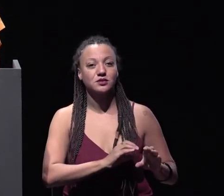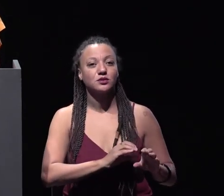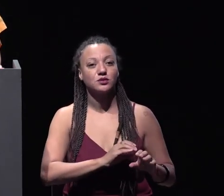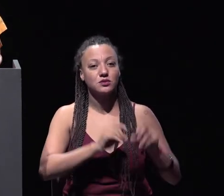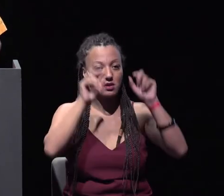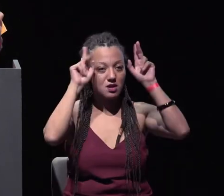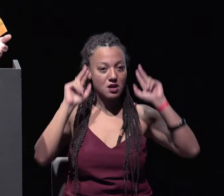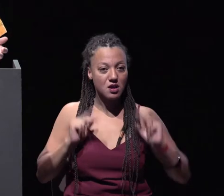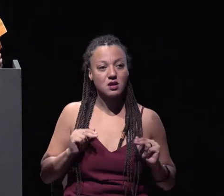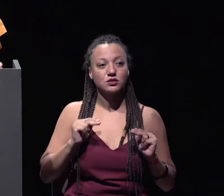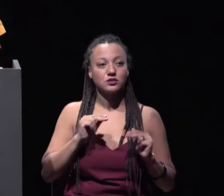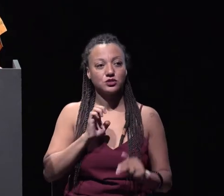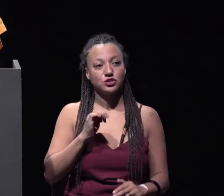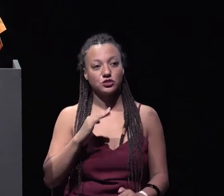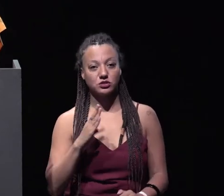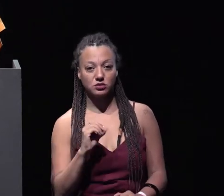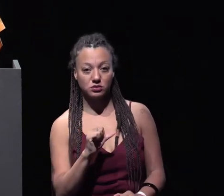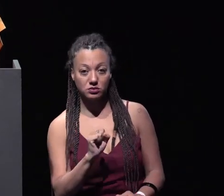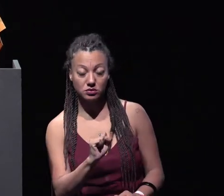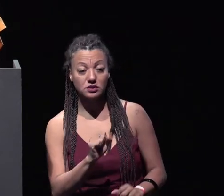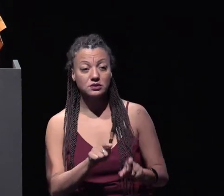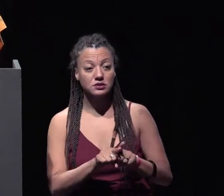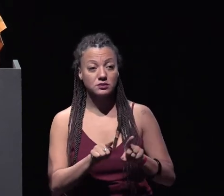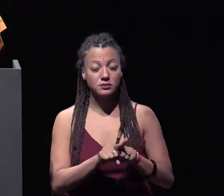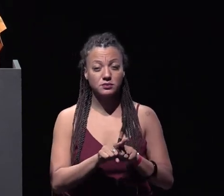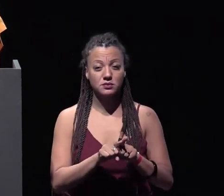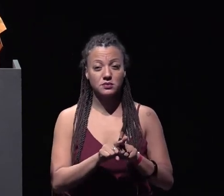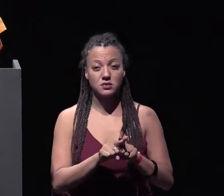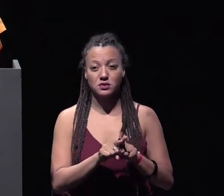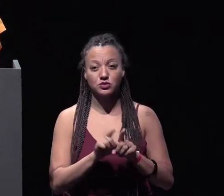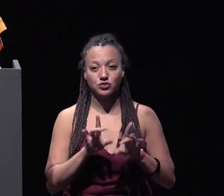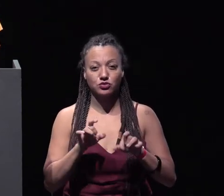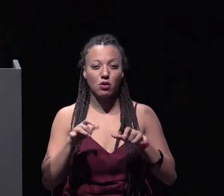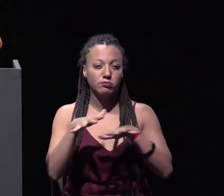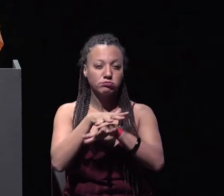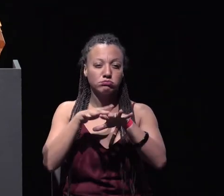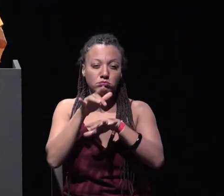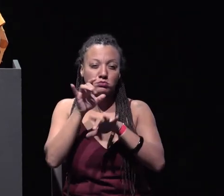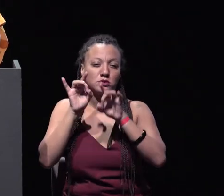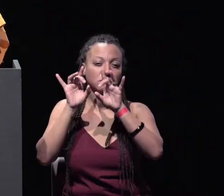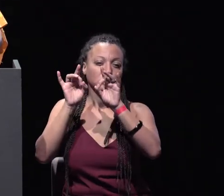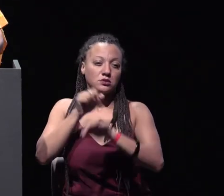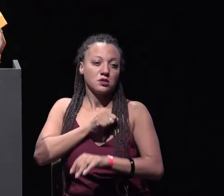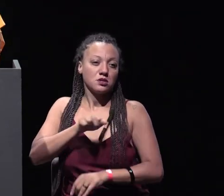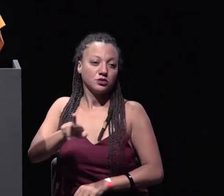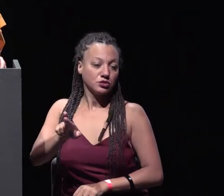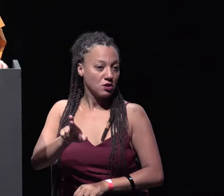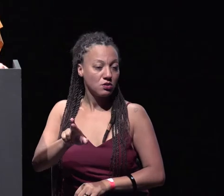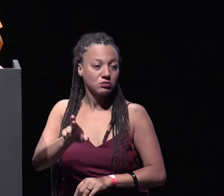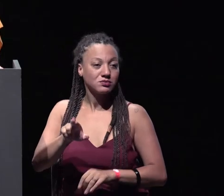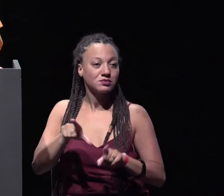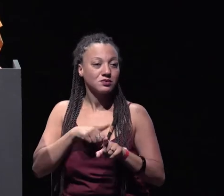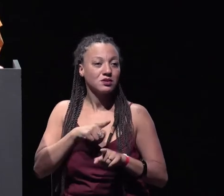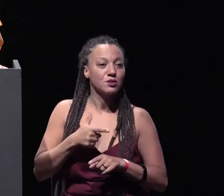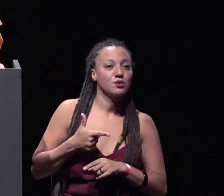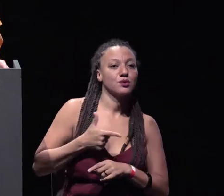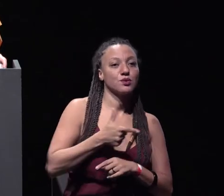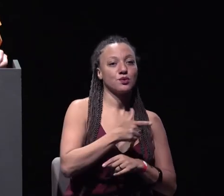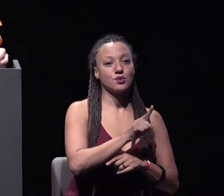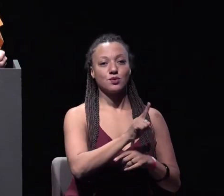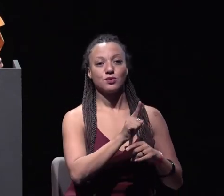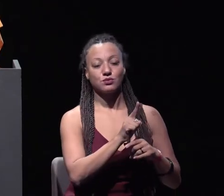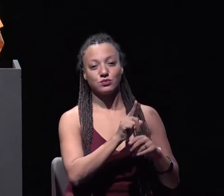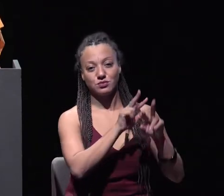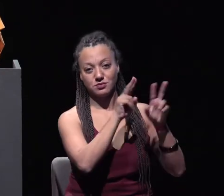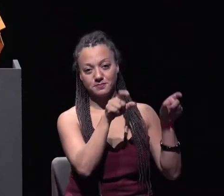raciais para além da questão do sagrado para além da questão da joão propriamente dita e